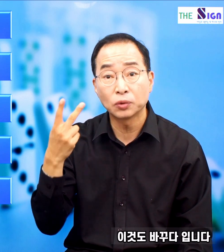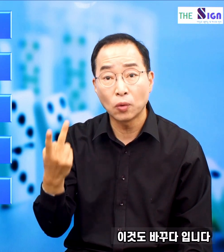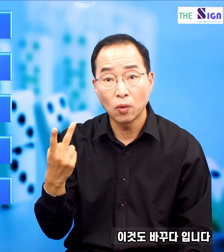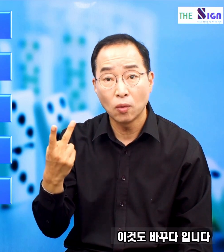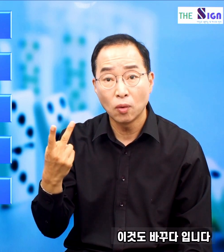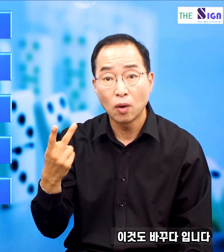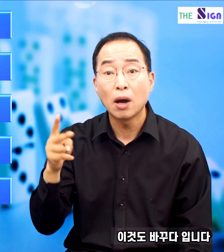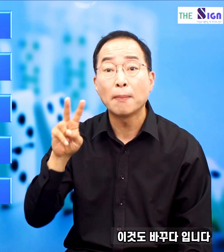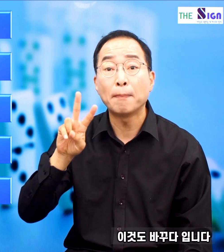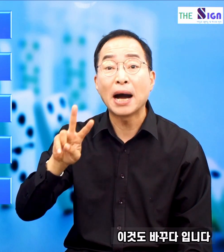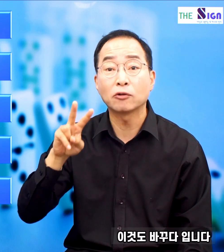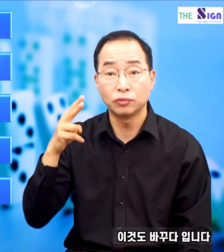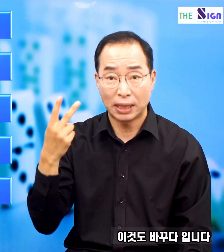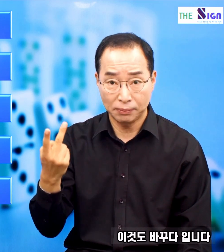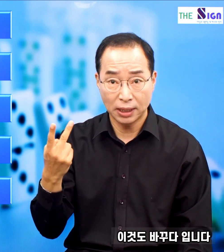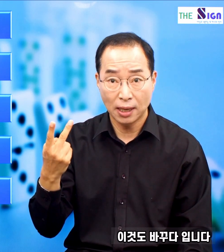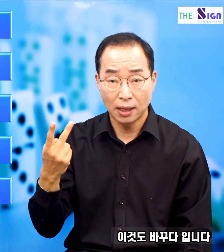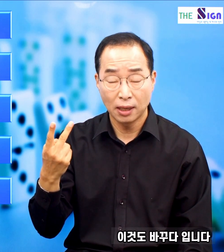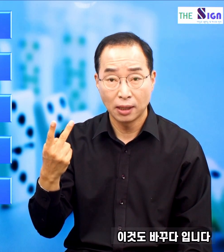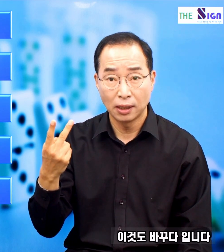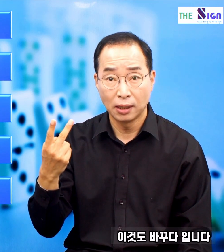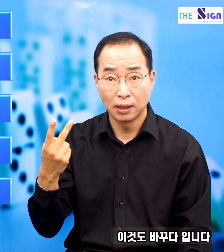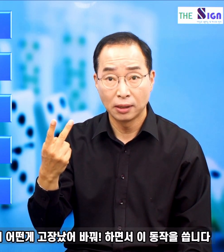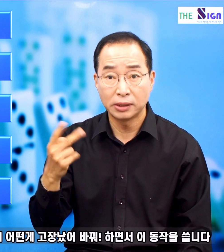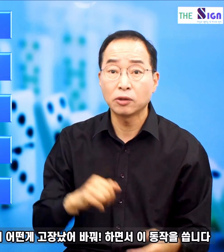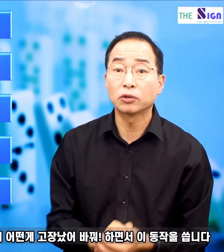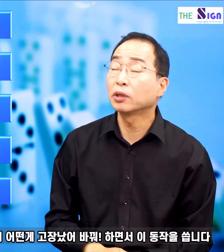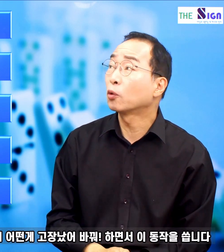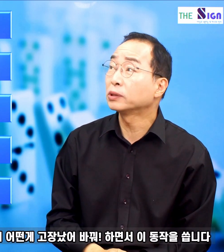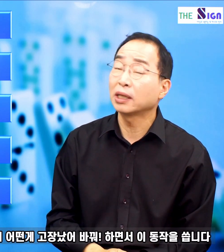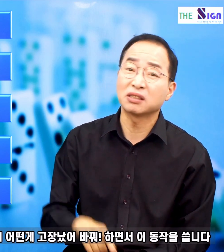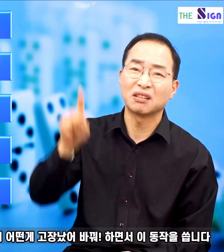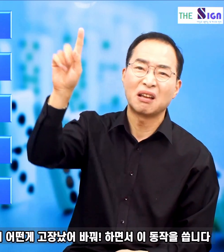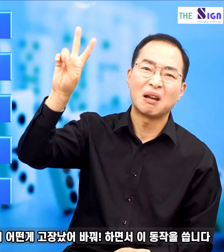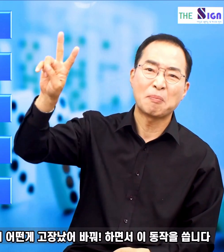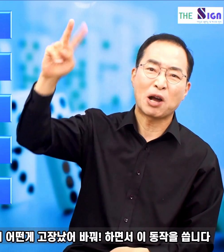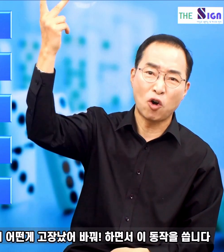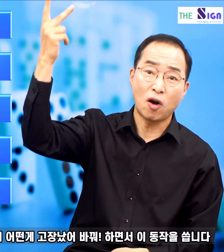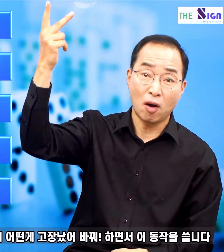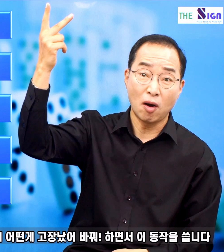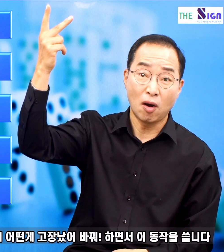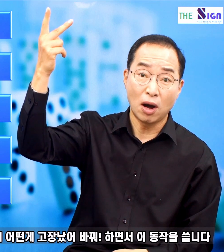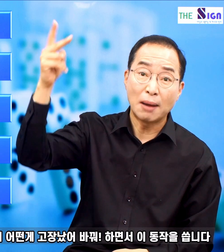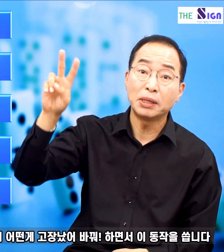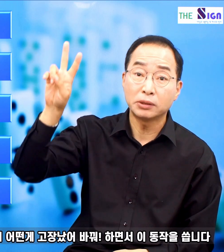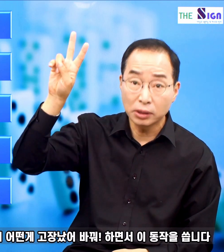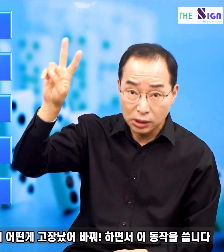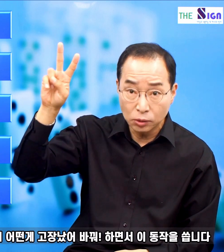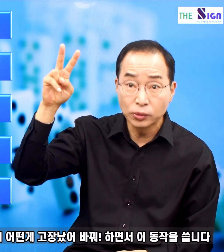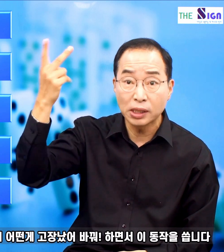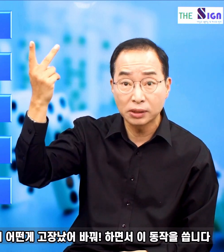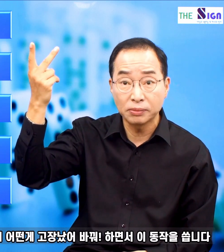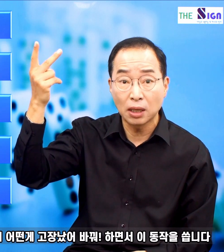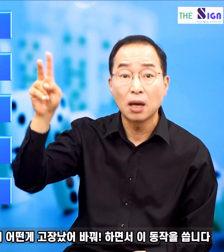이것도 바꾸다입니다. 그래서 어떤 게 고장나서 바꿔 하면서 이 동작을 씁니다.